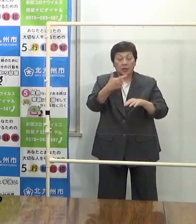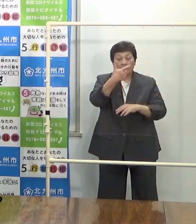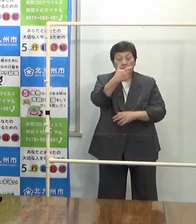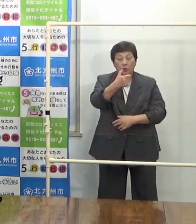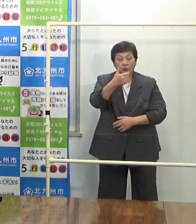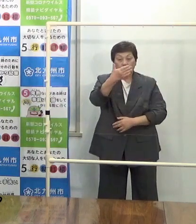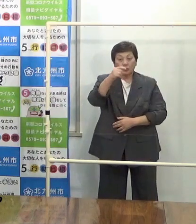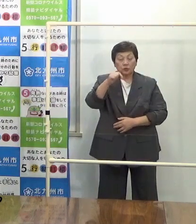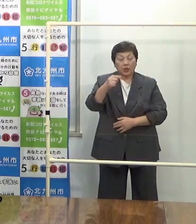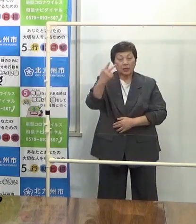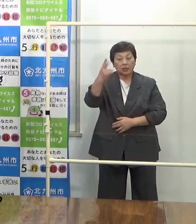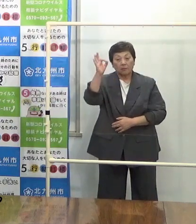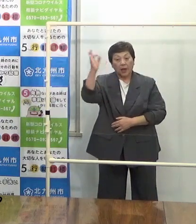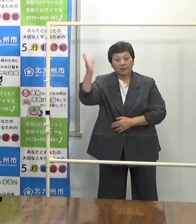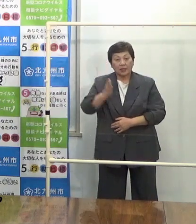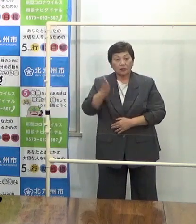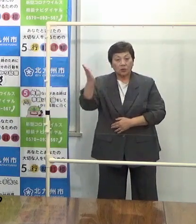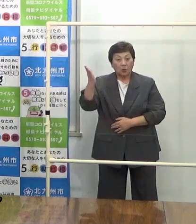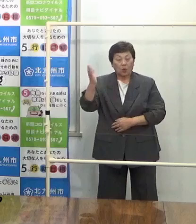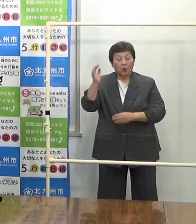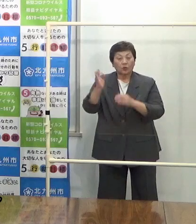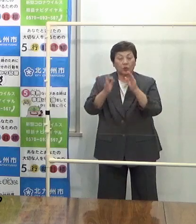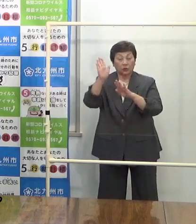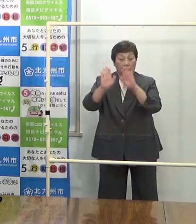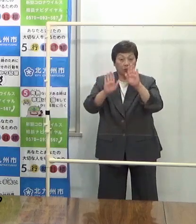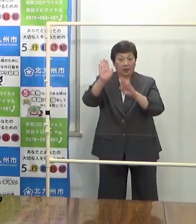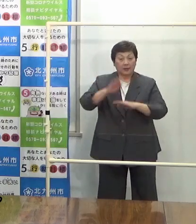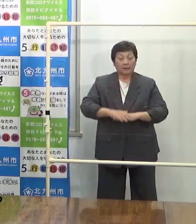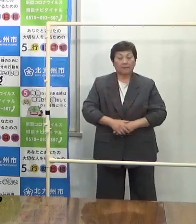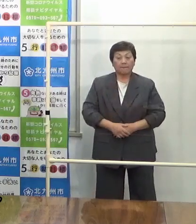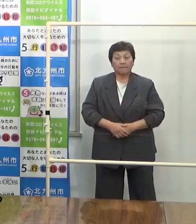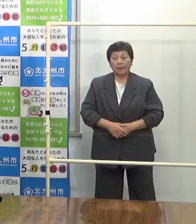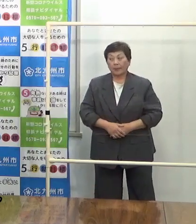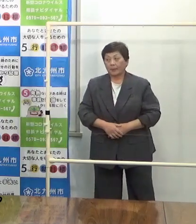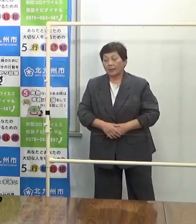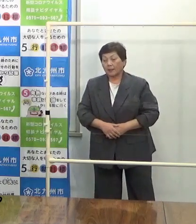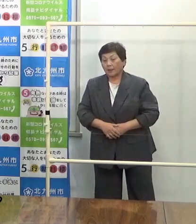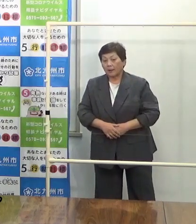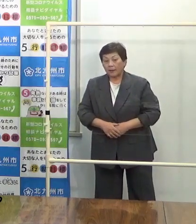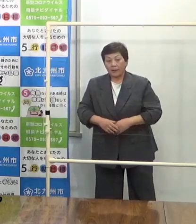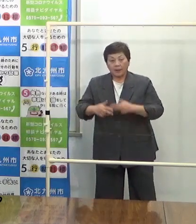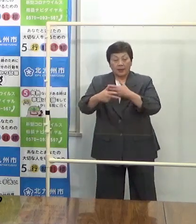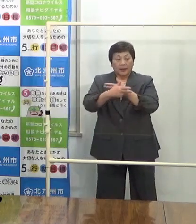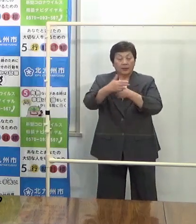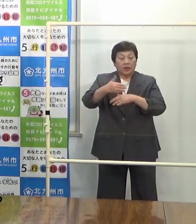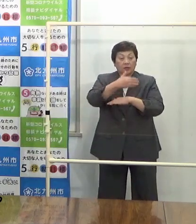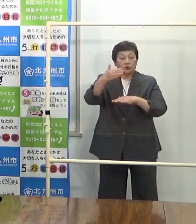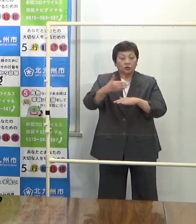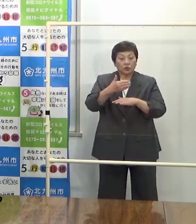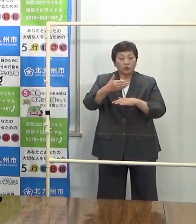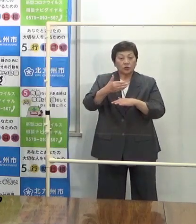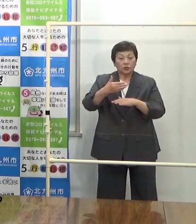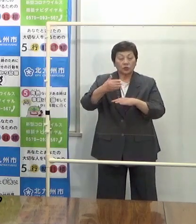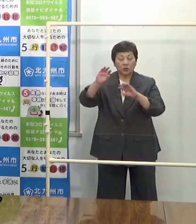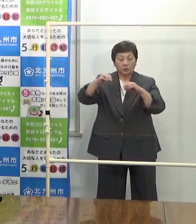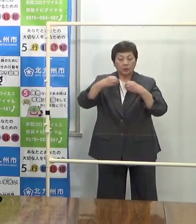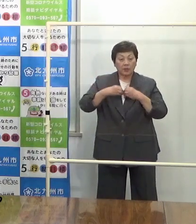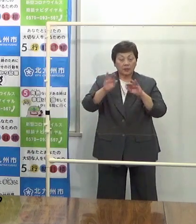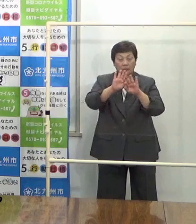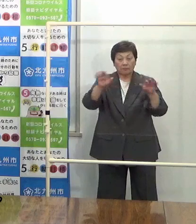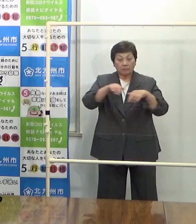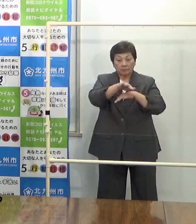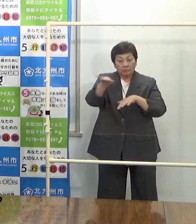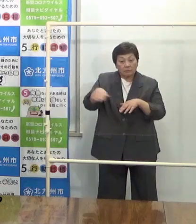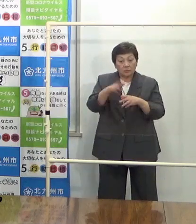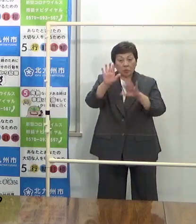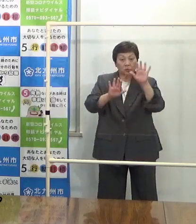69.2% という高止まりした状況が続いております。そこで、北九州市内の感染状況であります。ま